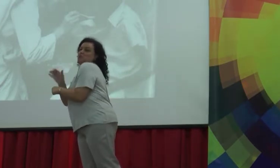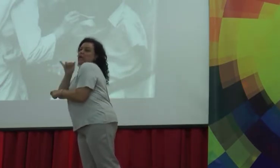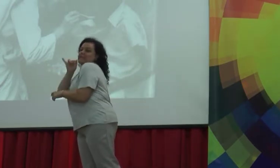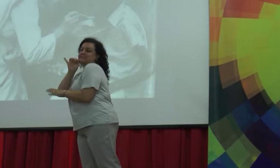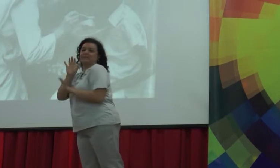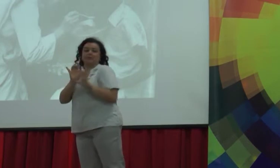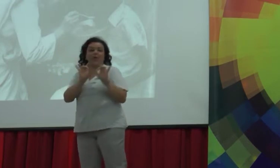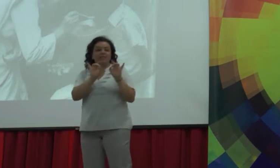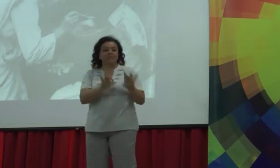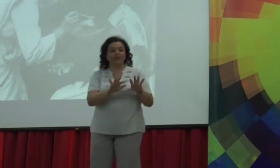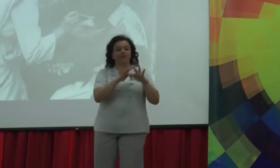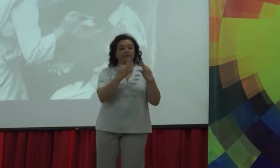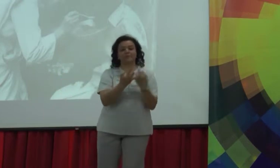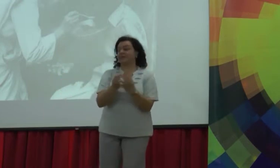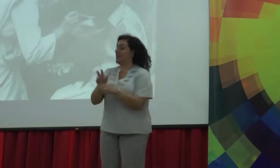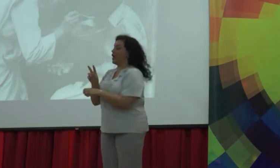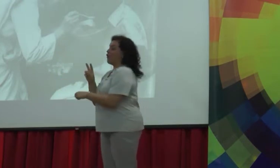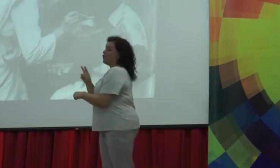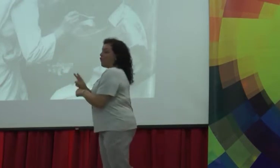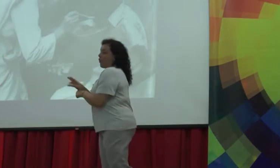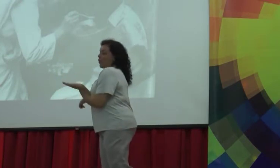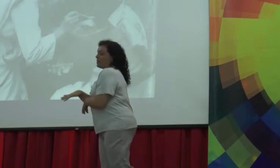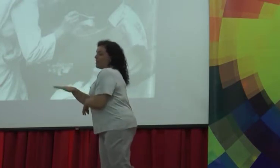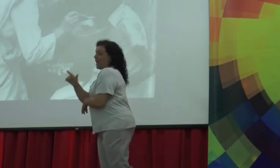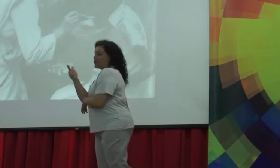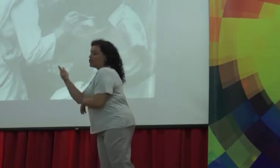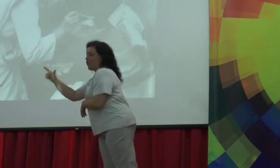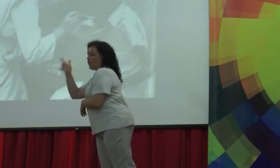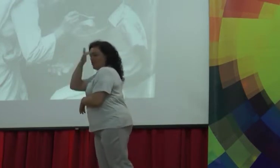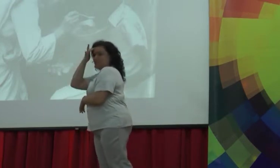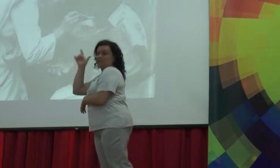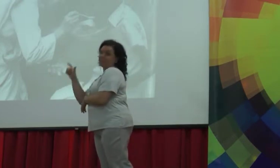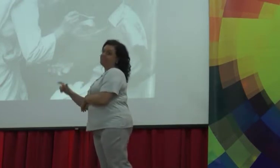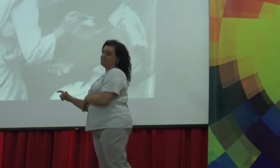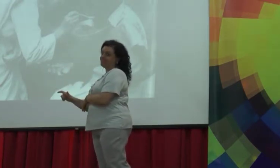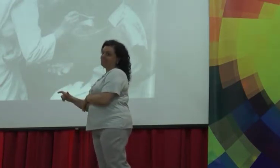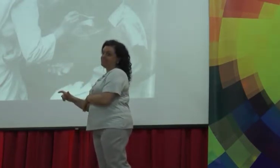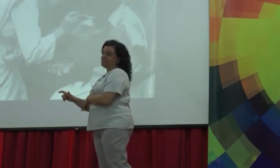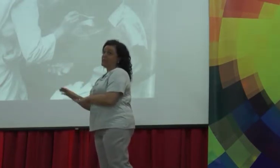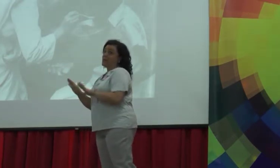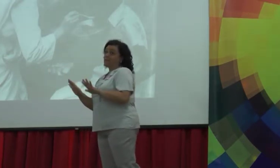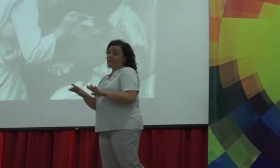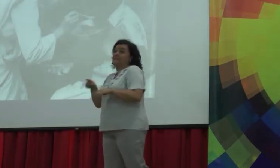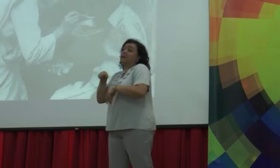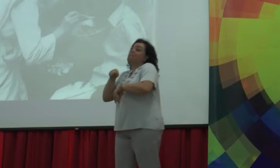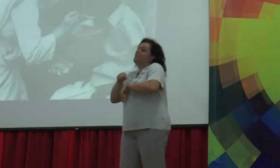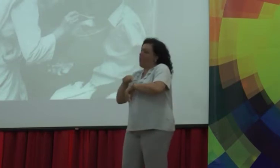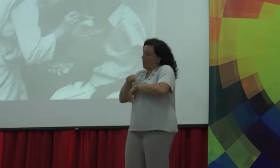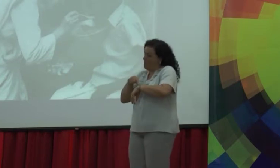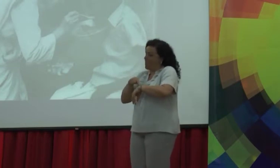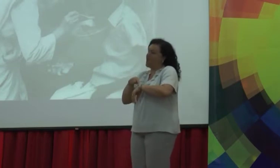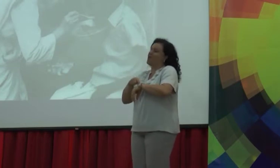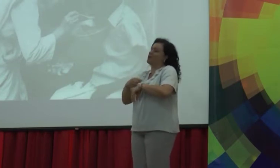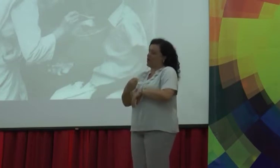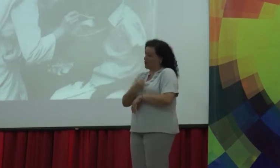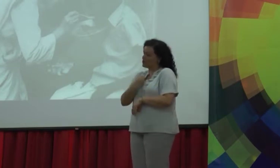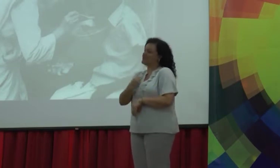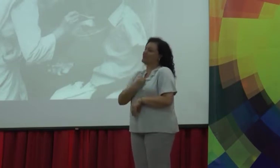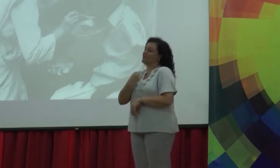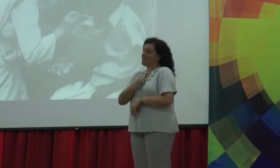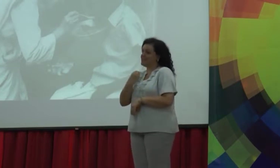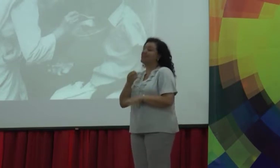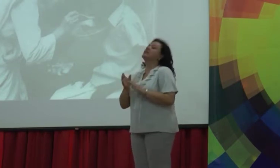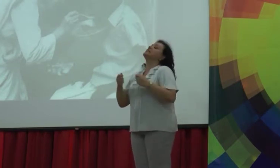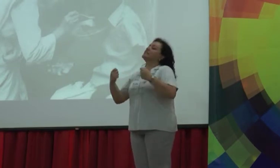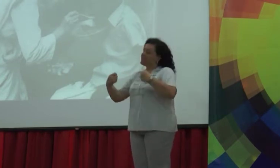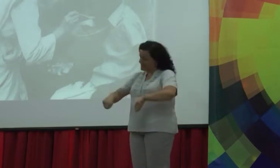Existem várias coisas que a gente pode ver no mundo. As famílias e também o que está